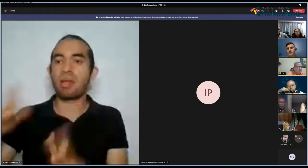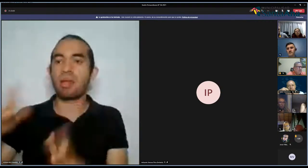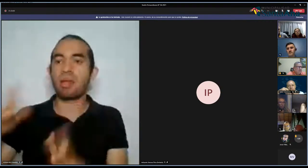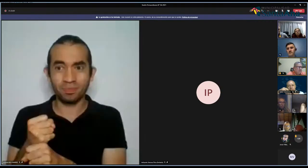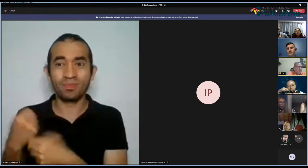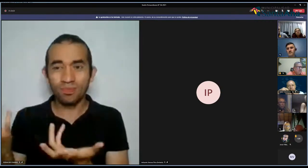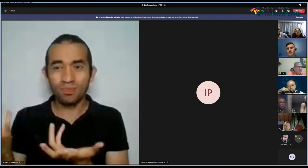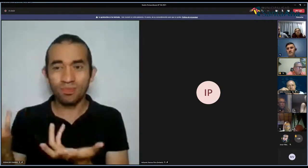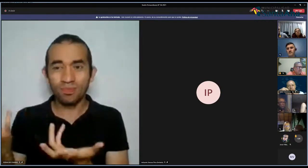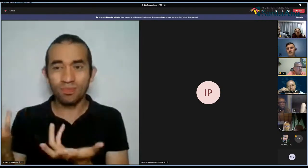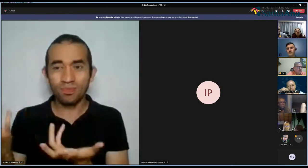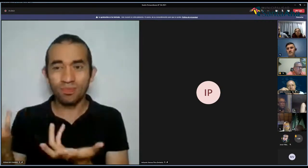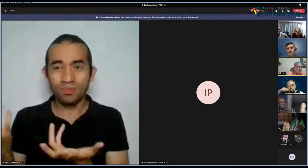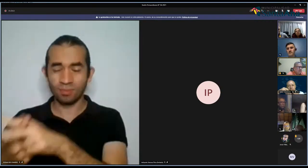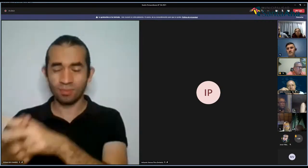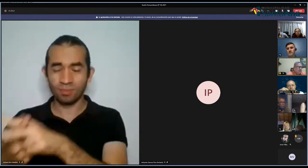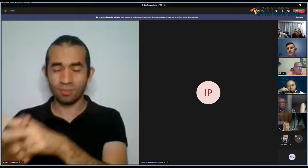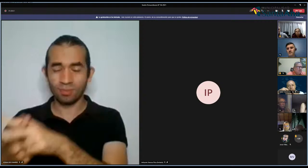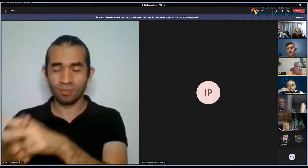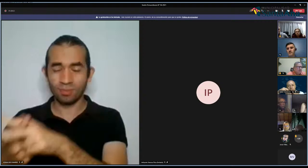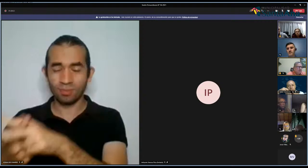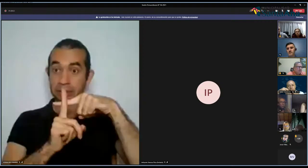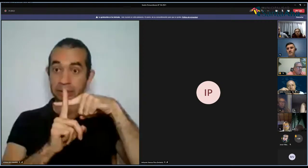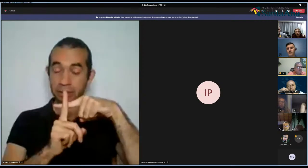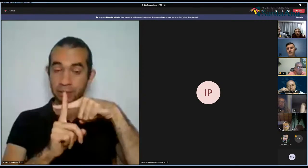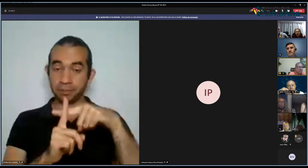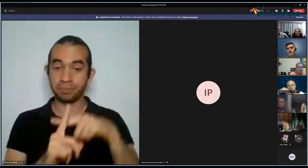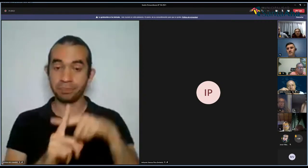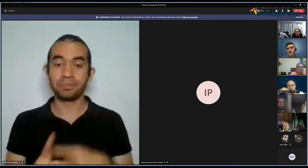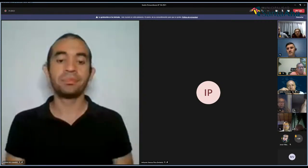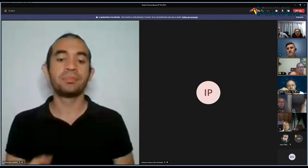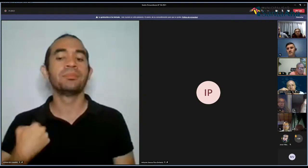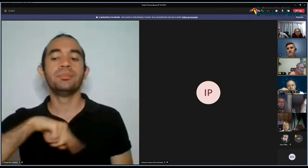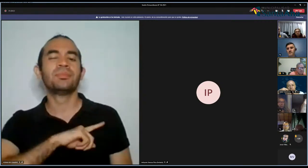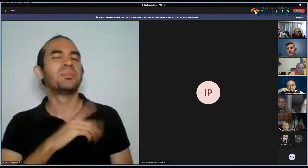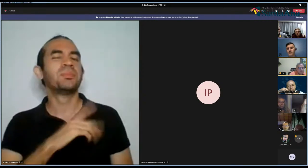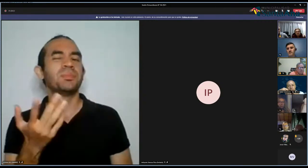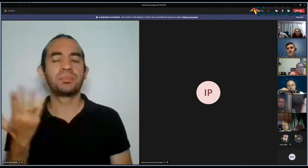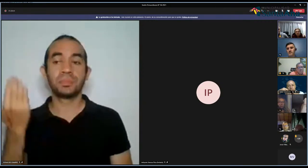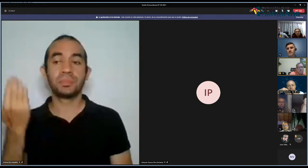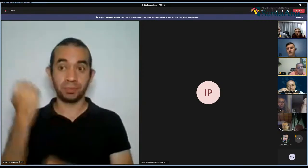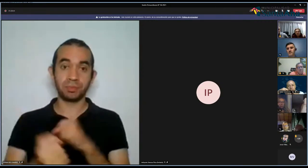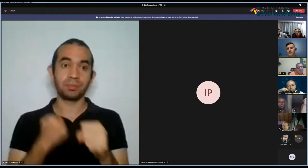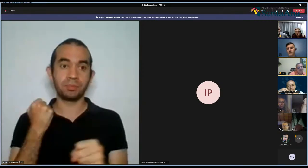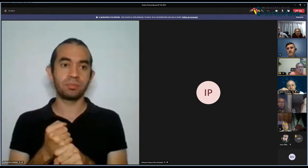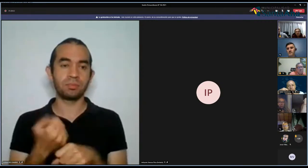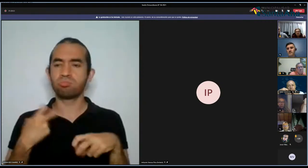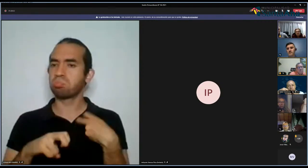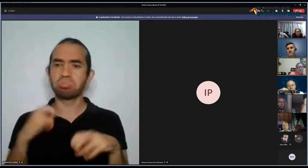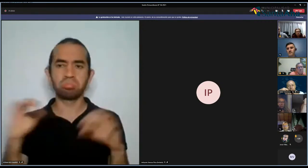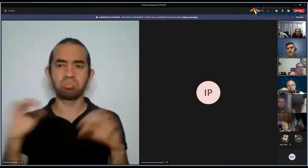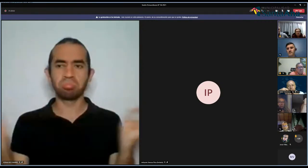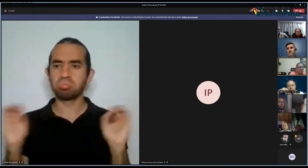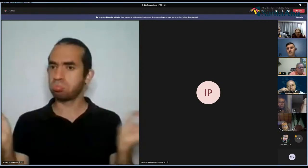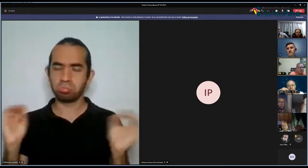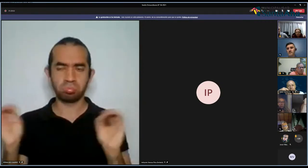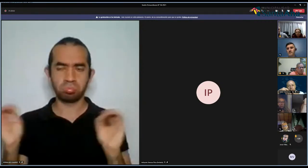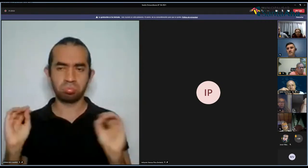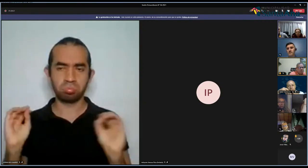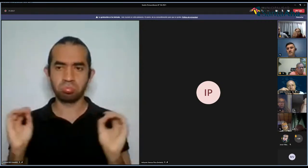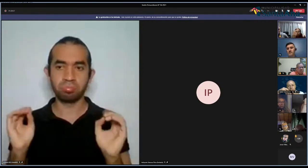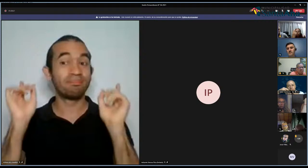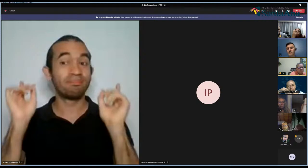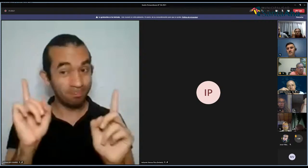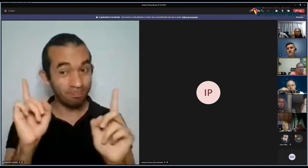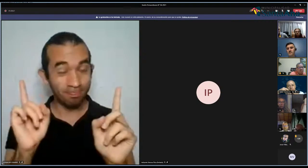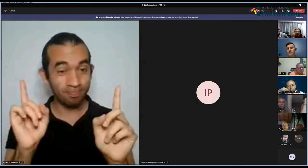cosa nosotros hace años atrás no teníamos esta problemática si no hubiese sido por